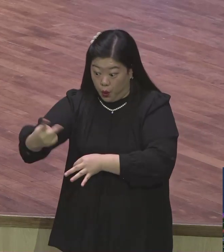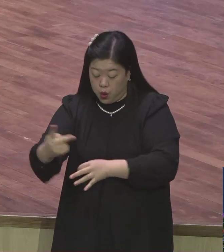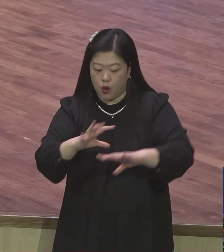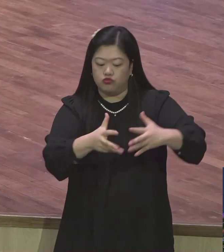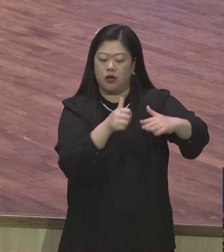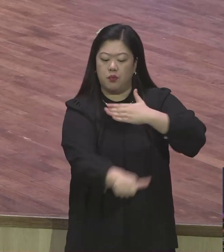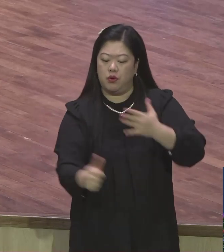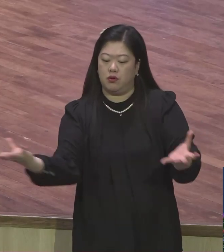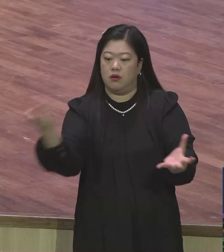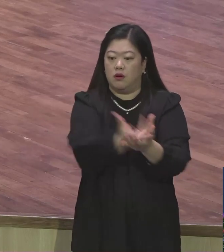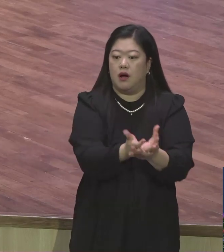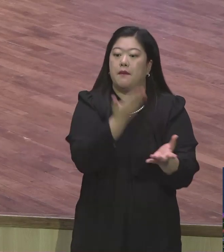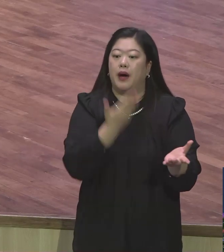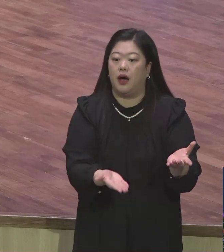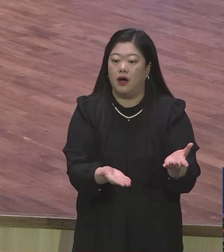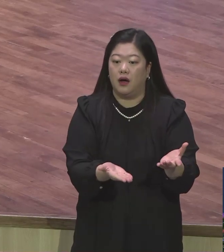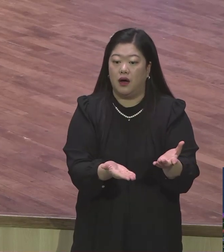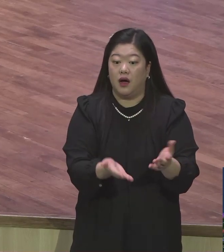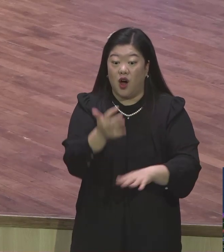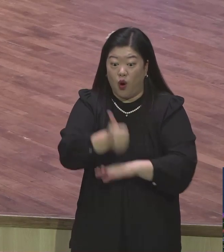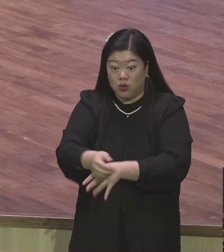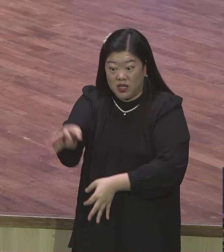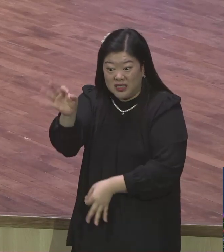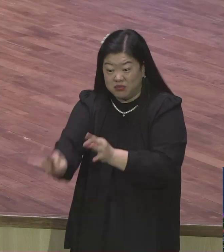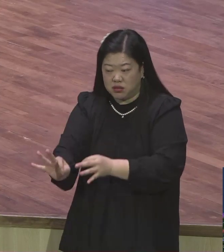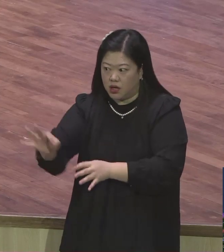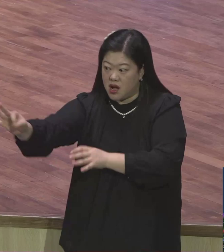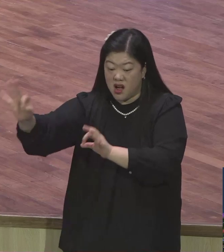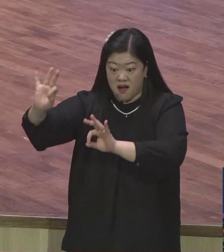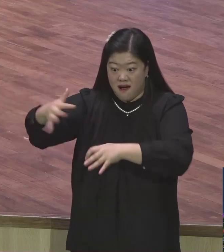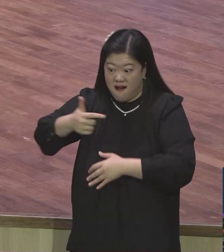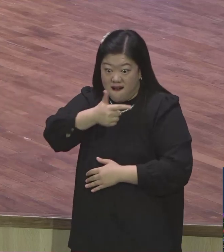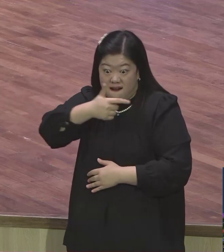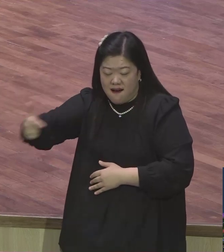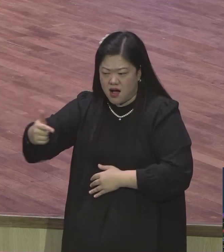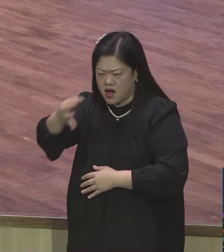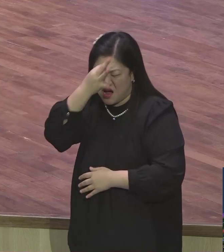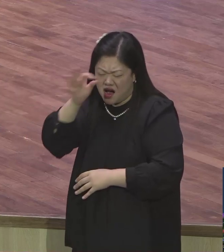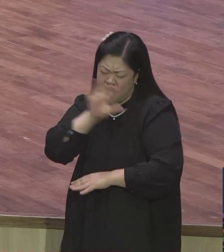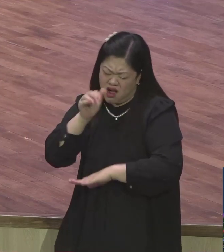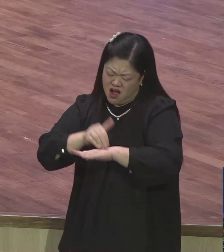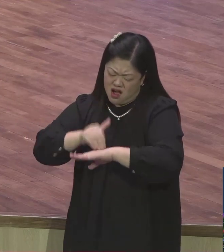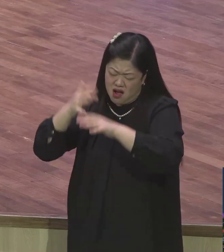수 있다. 그렇게 되니까 미국에서 팀을 구성했는데